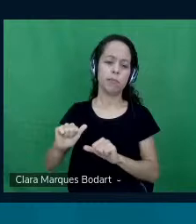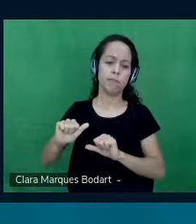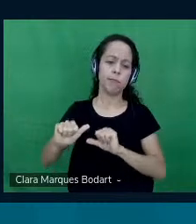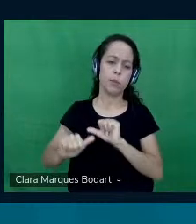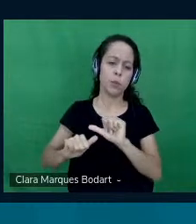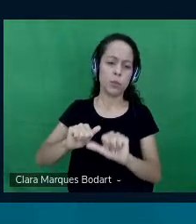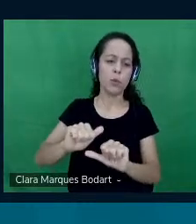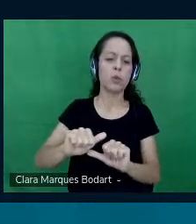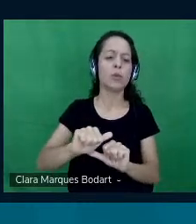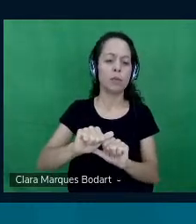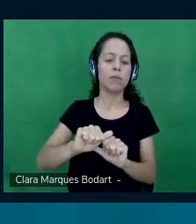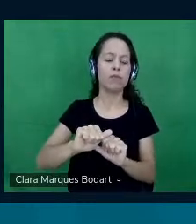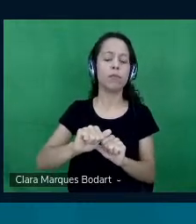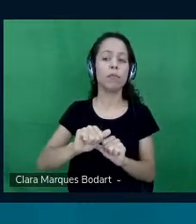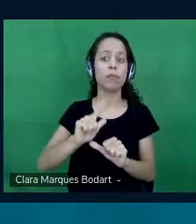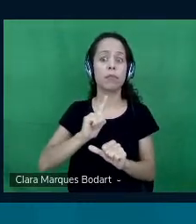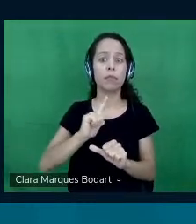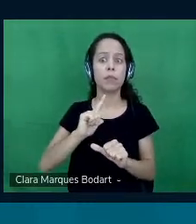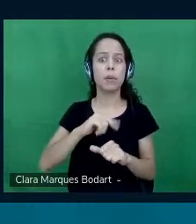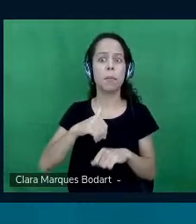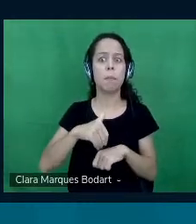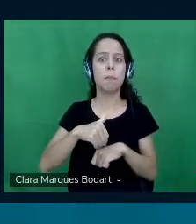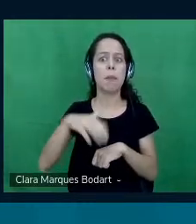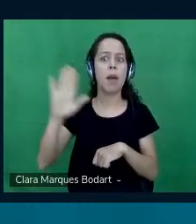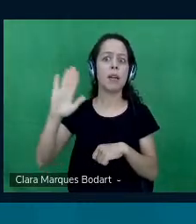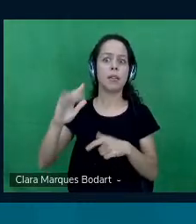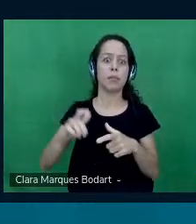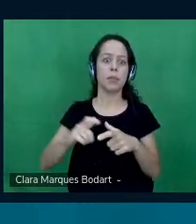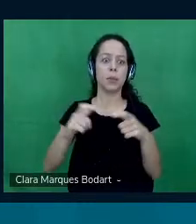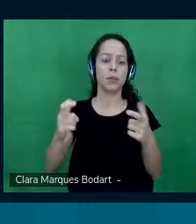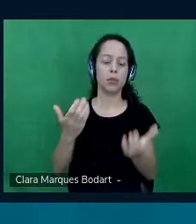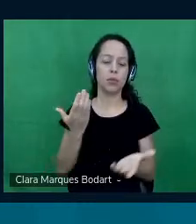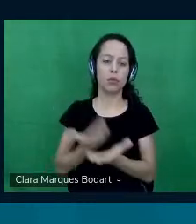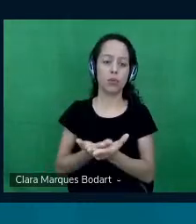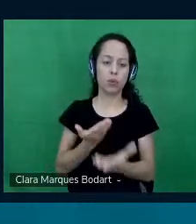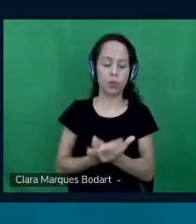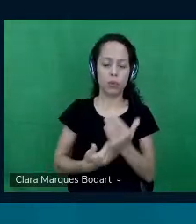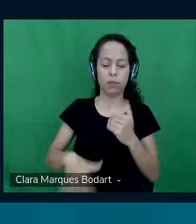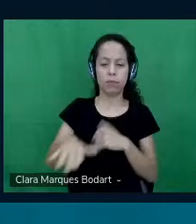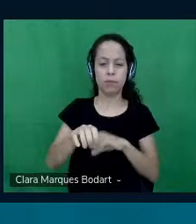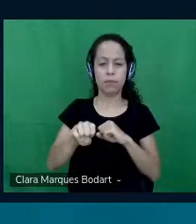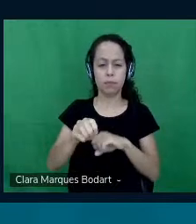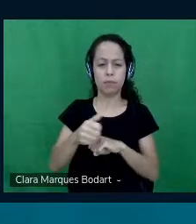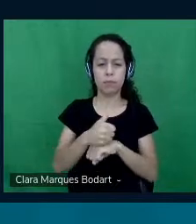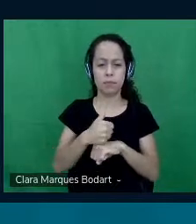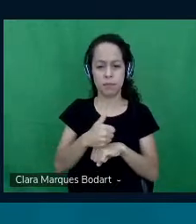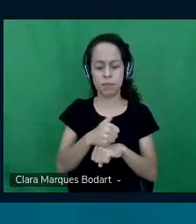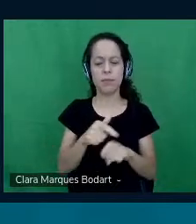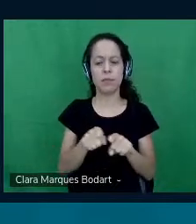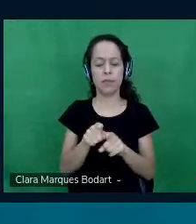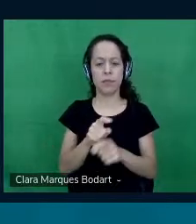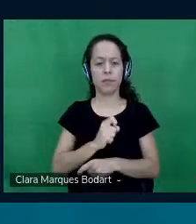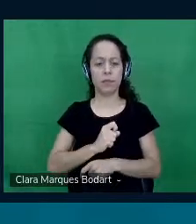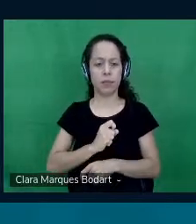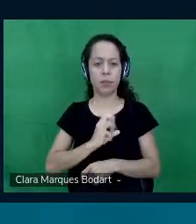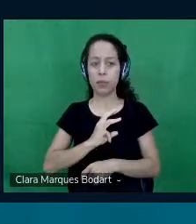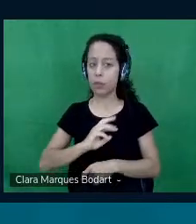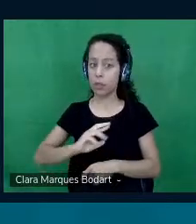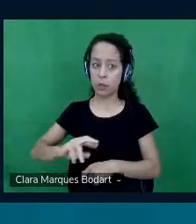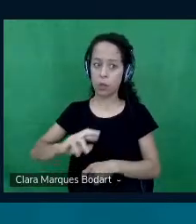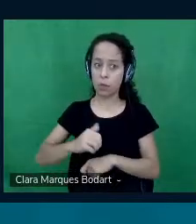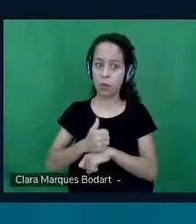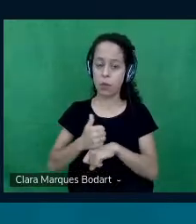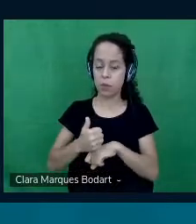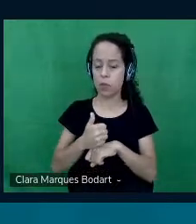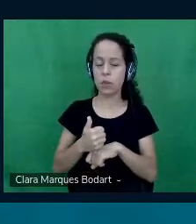razões pelas quais tem aumentado, né, os estudos em educação profissional e também no ensino médio não profissional tem a ver com a